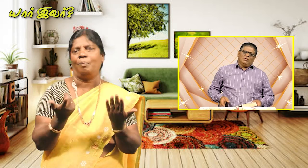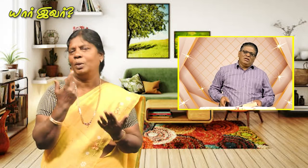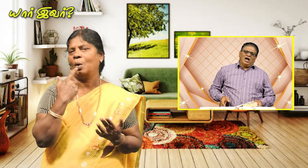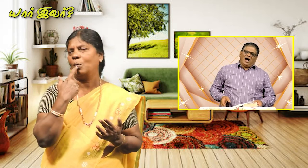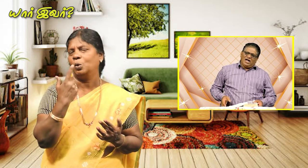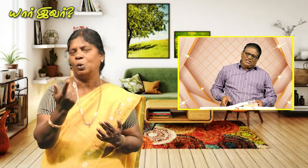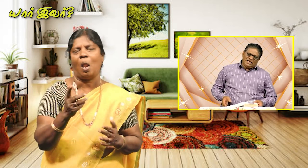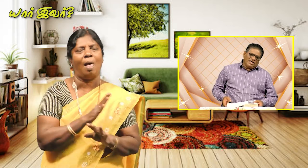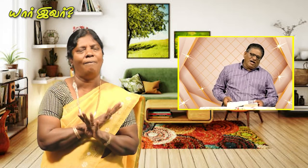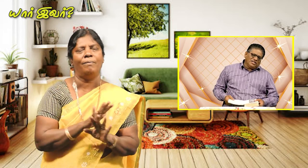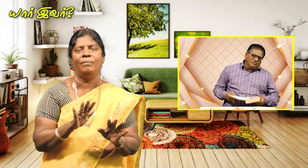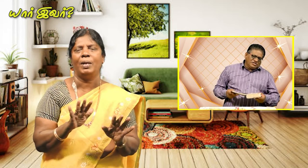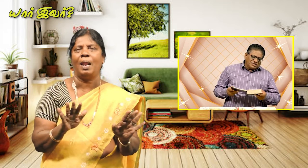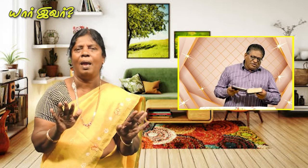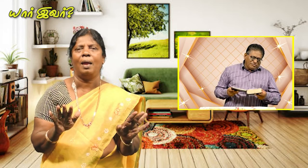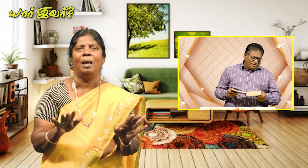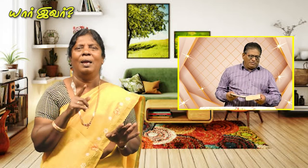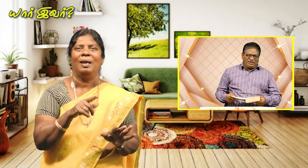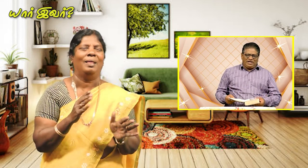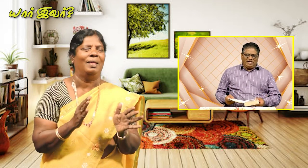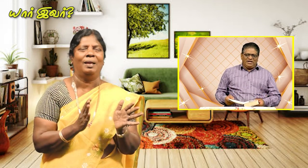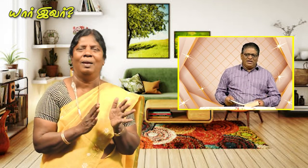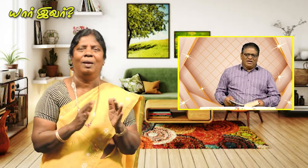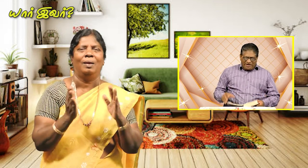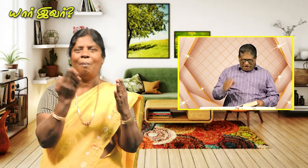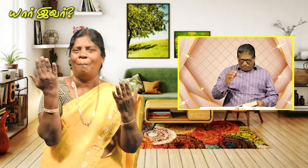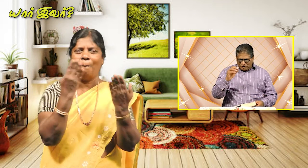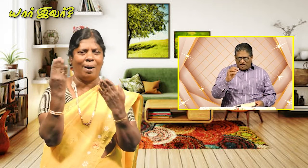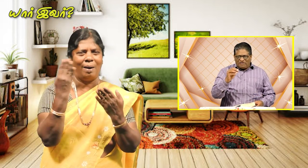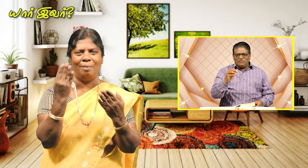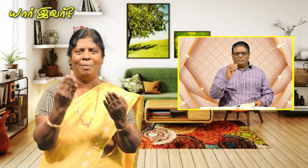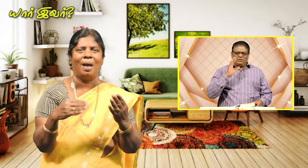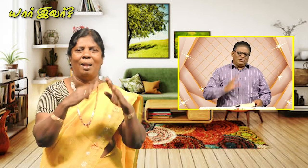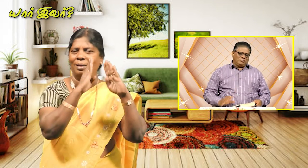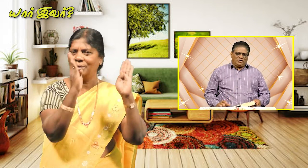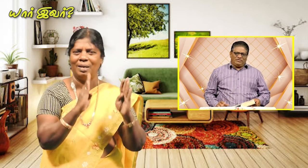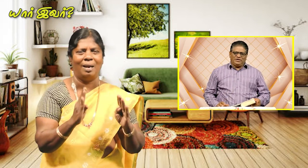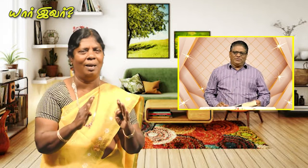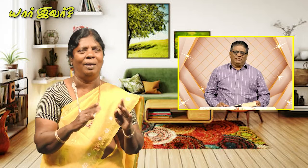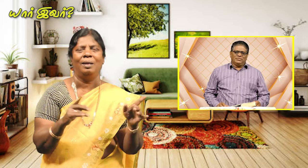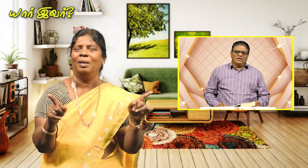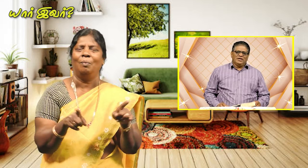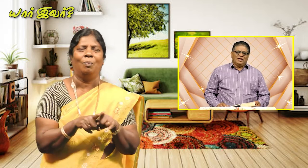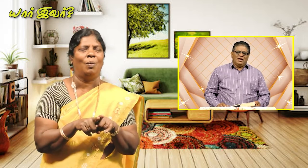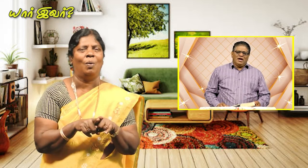வேதாகமம் ஆதரிக்காத விஷயம் என்பதை நீங்கள் முதலாவது புரிந்து